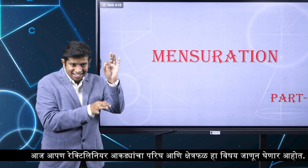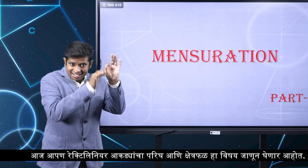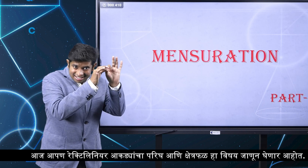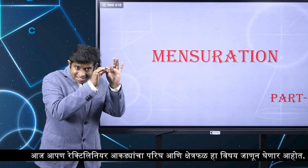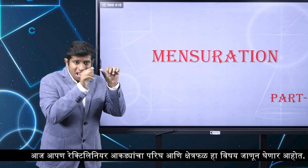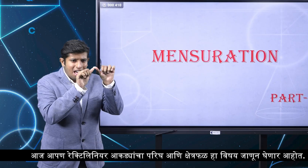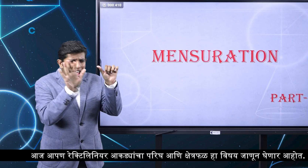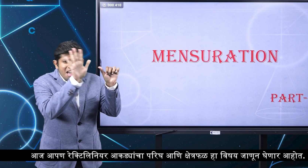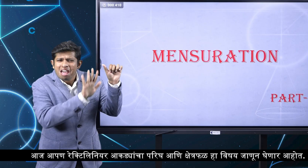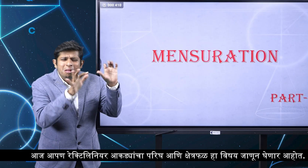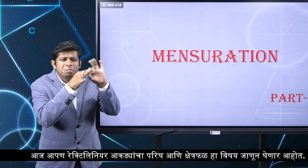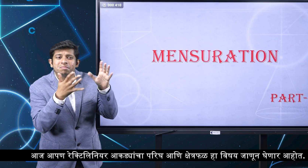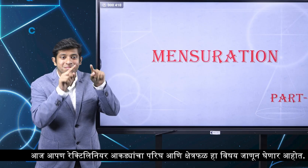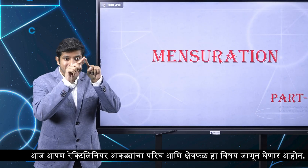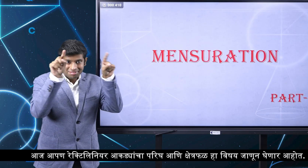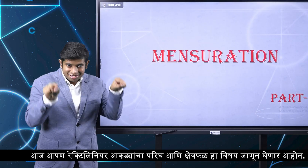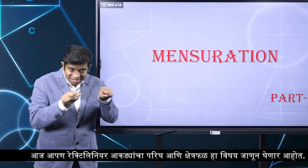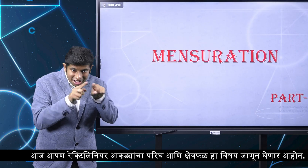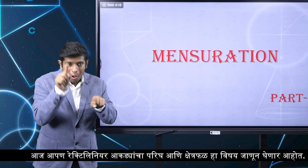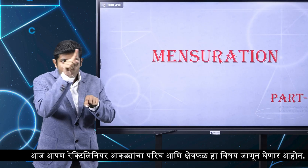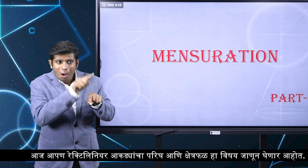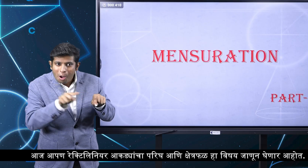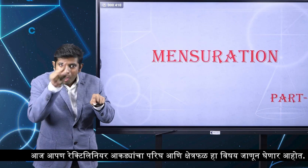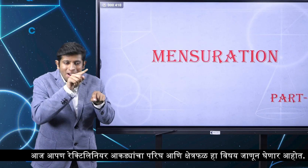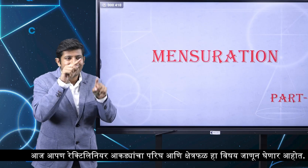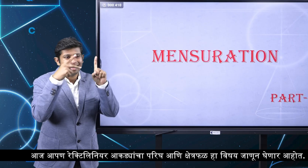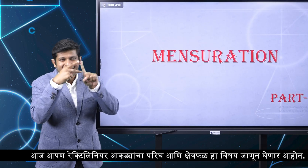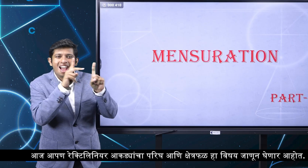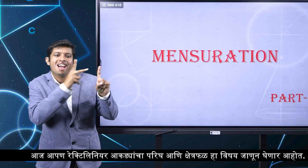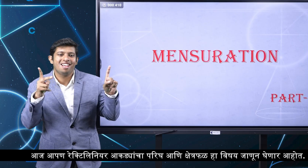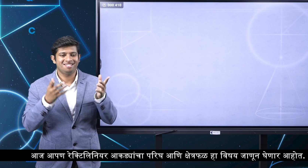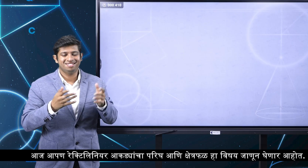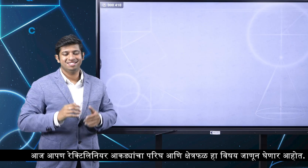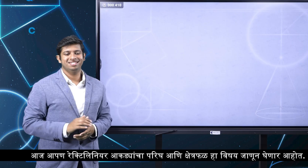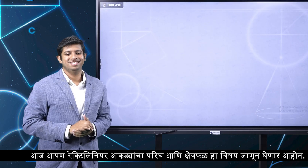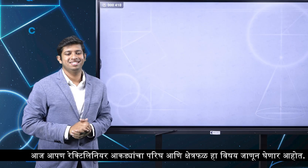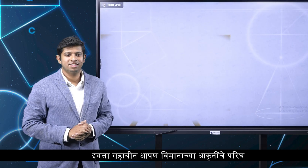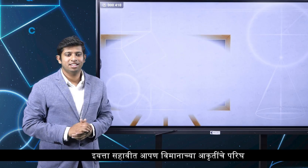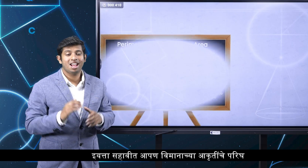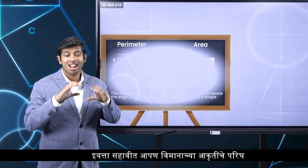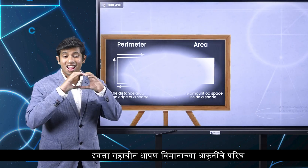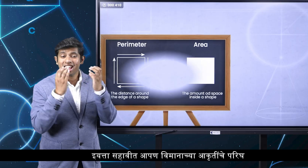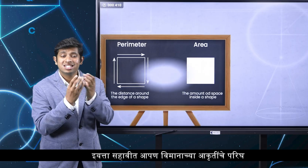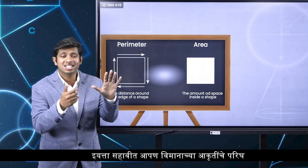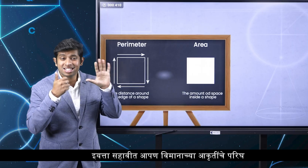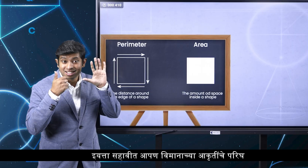आकड्यांचा परीघ आणि क्षेत्रफळ हा विषय जाणून घेणार आहोत। इयत्ता 6वीत